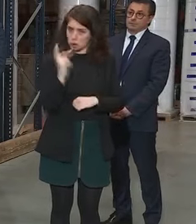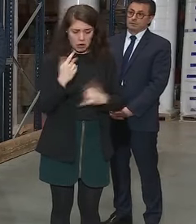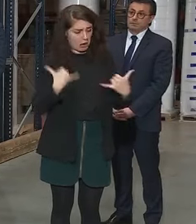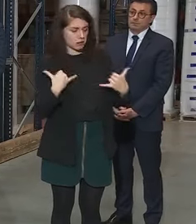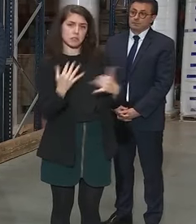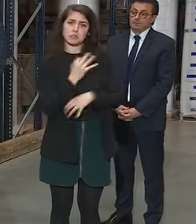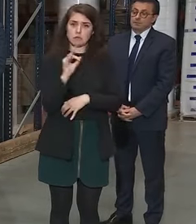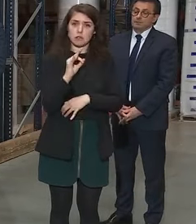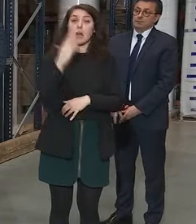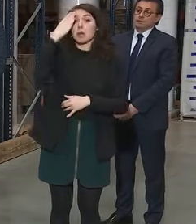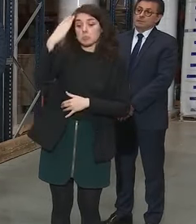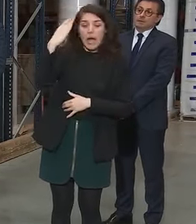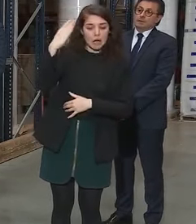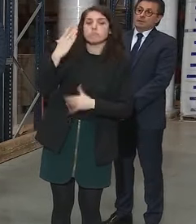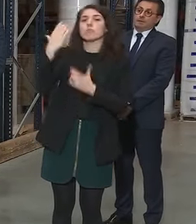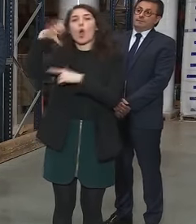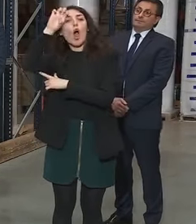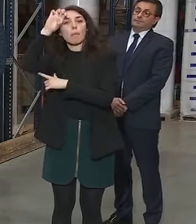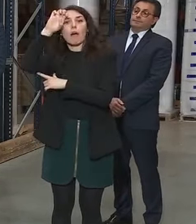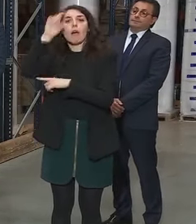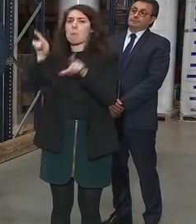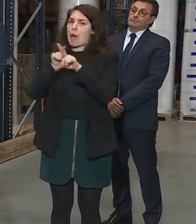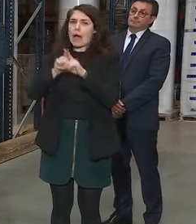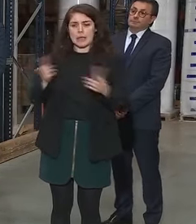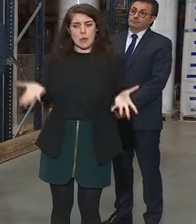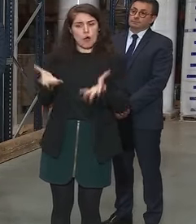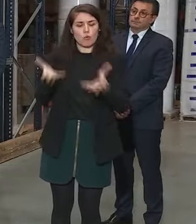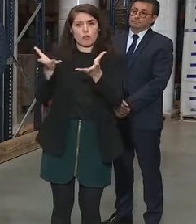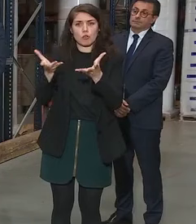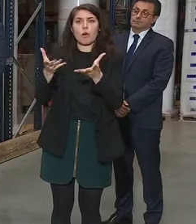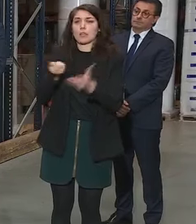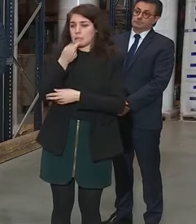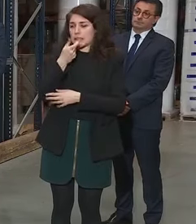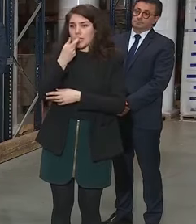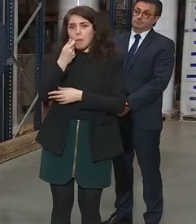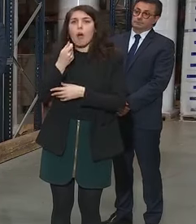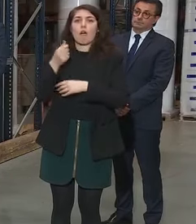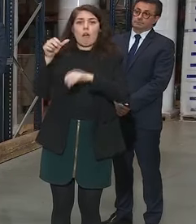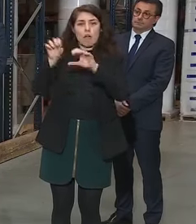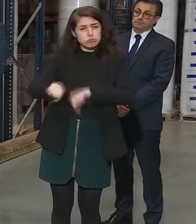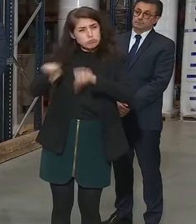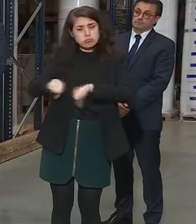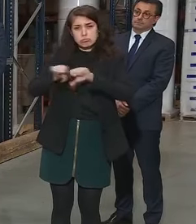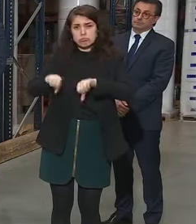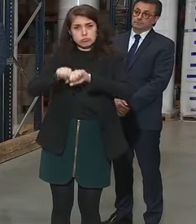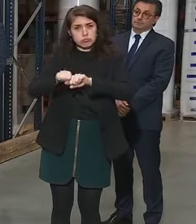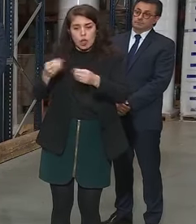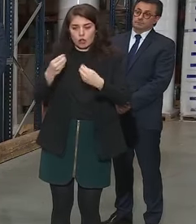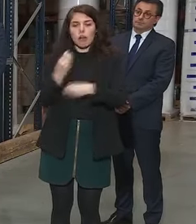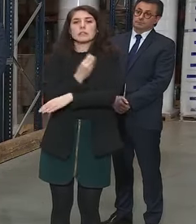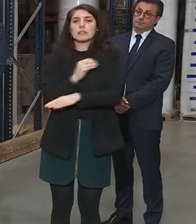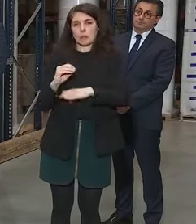ce qui l'est en européen est aussi poussé en volume pour sécuriser les apports. Afin de financer tout